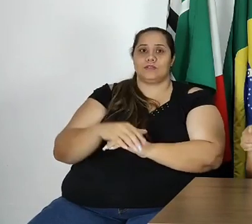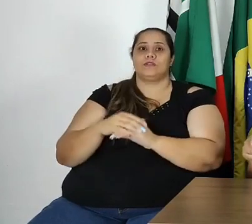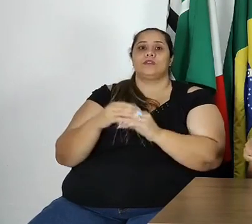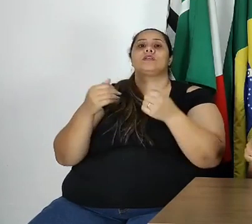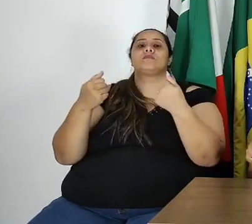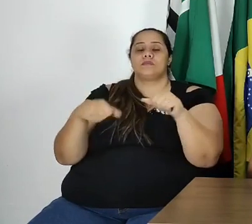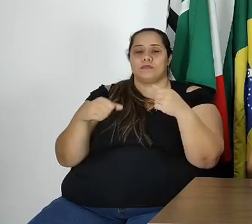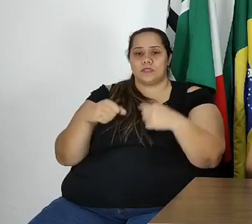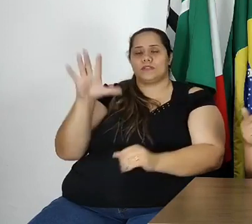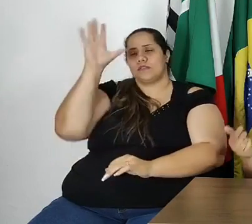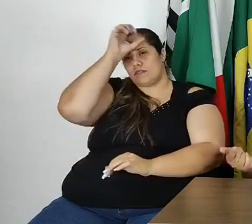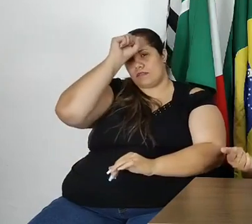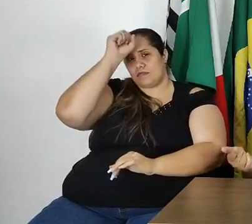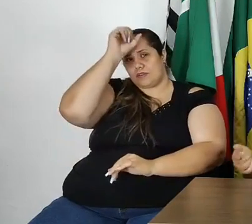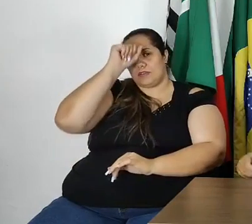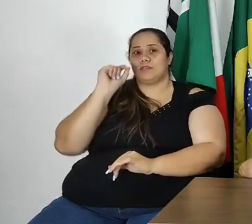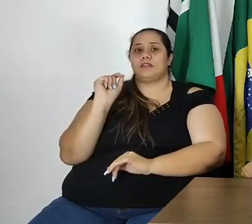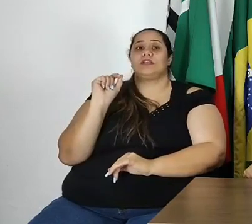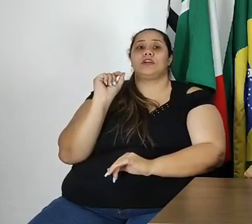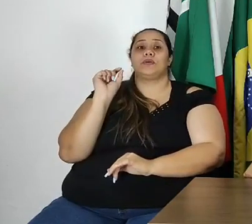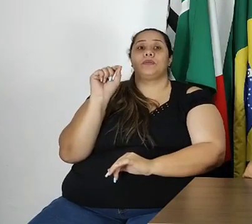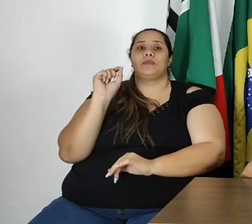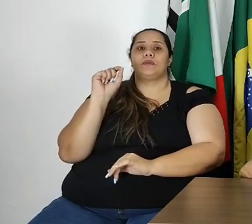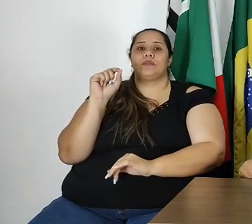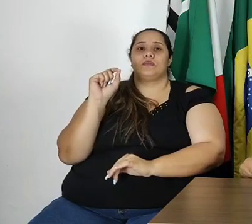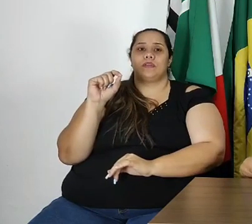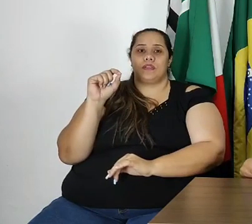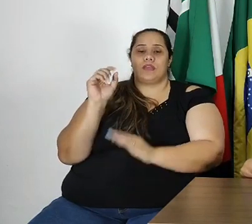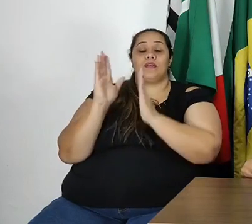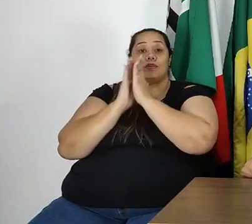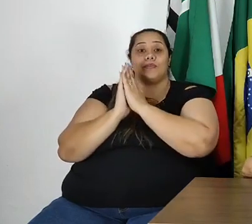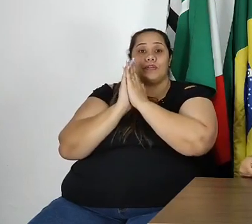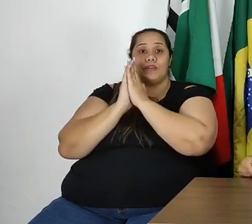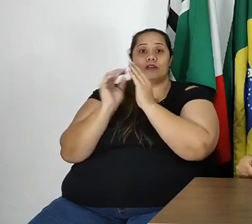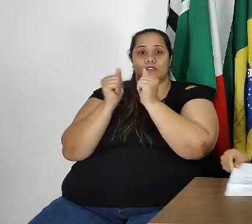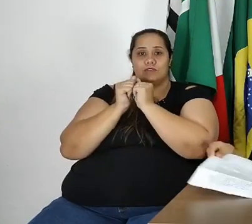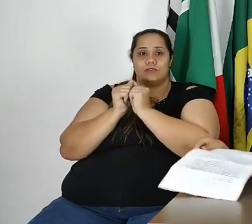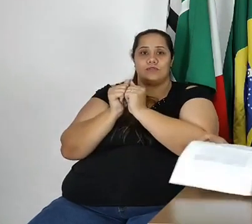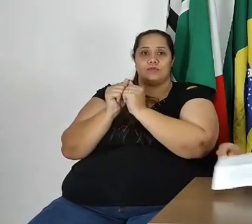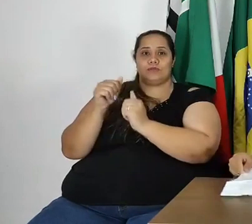que aprender o que é buscar ao Senhor.